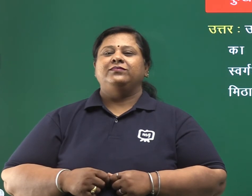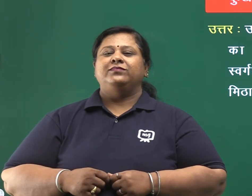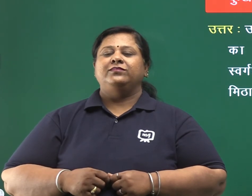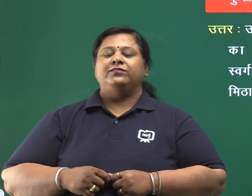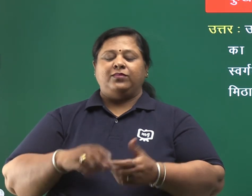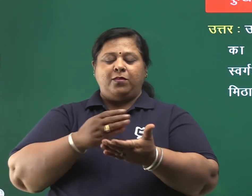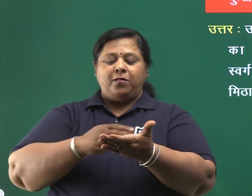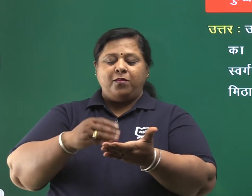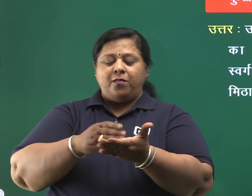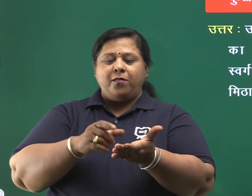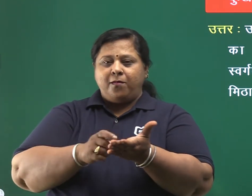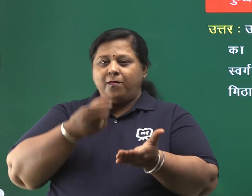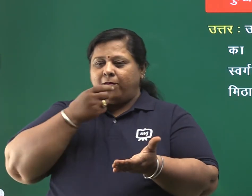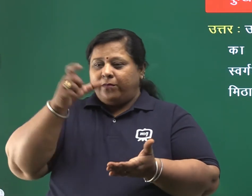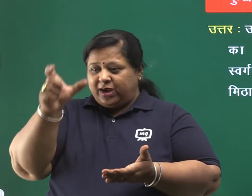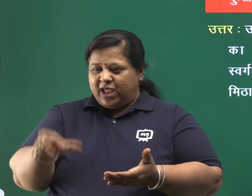मिठाई वाले को